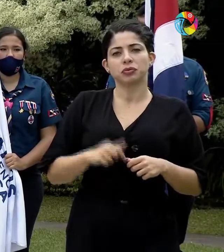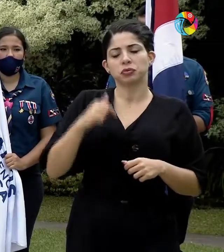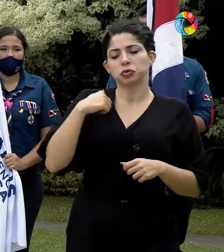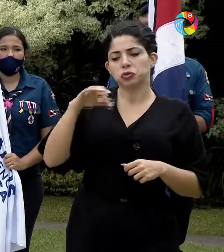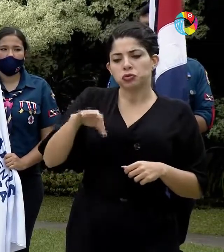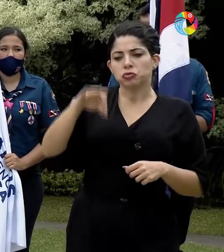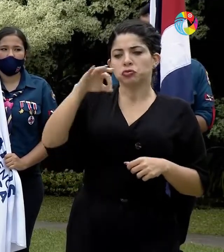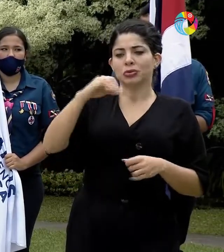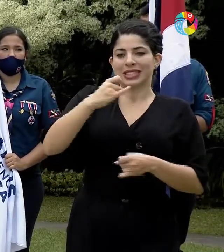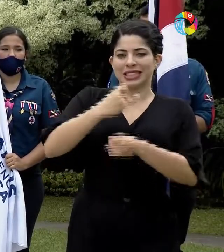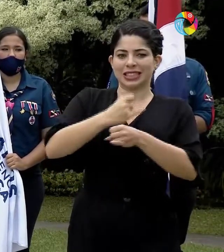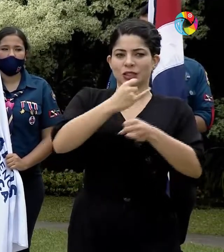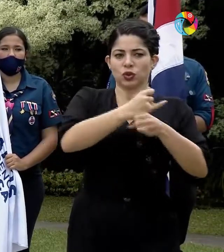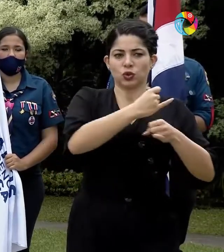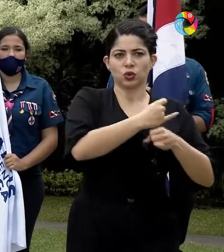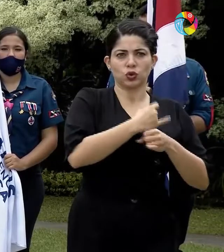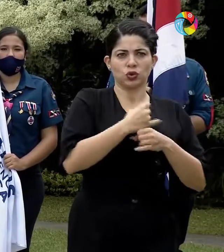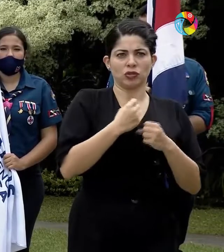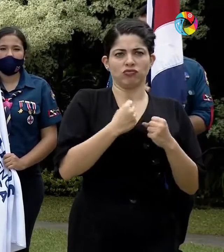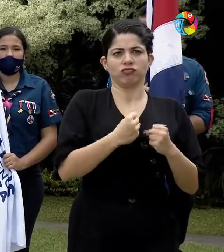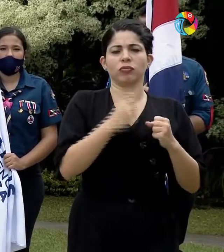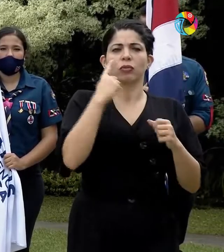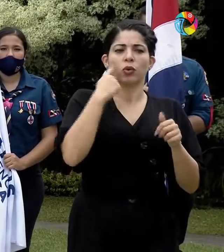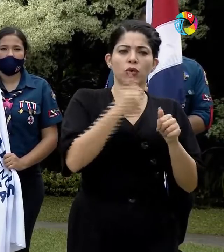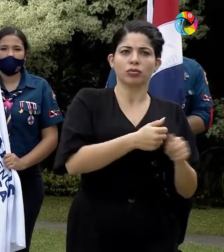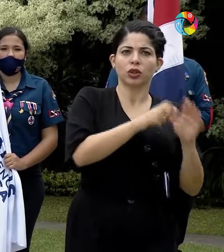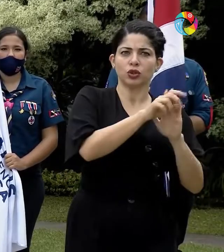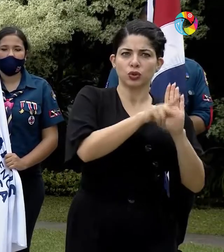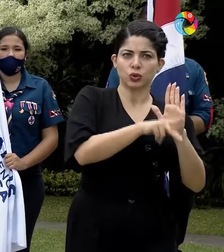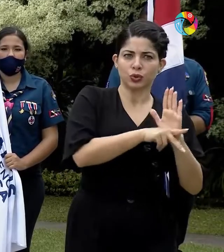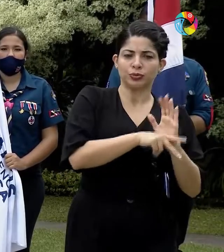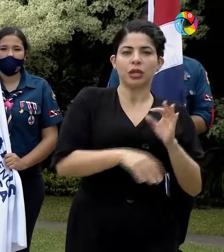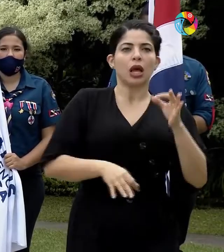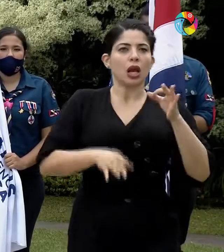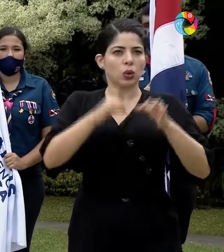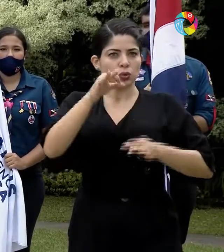señalo la institucionalidad constitucional, la justicia.